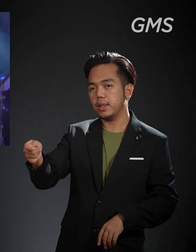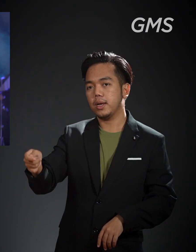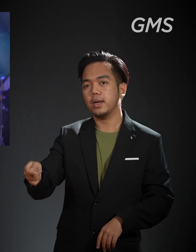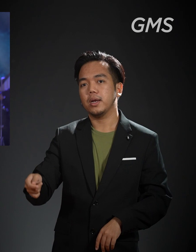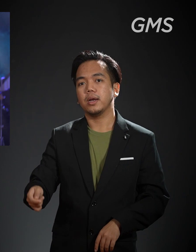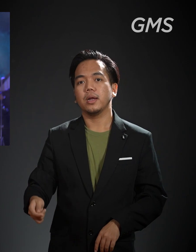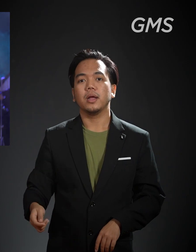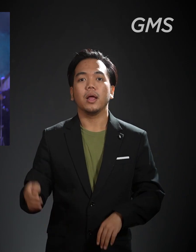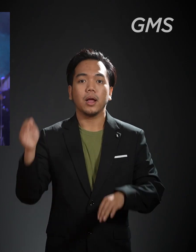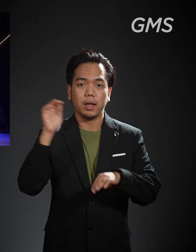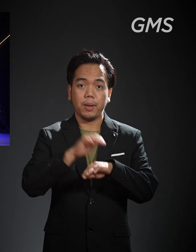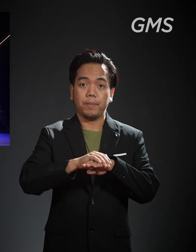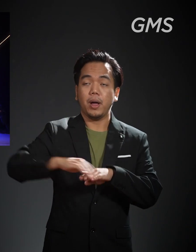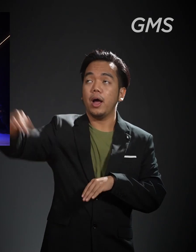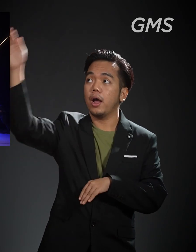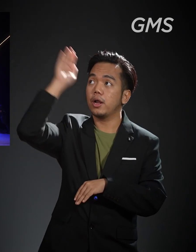penghormatan